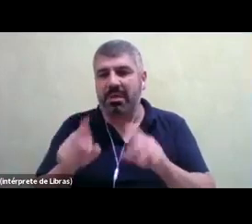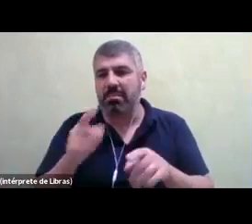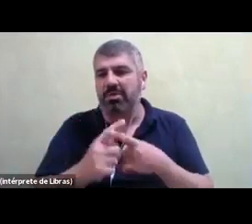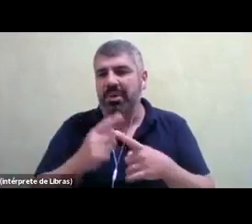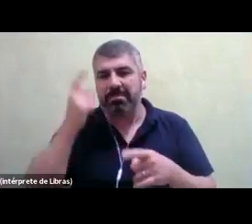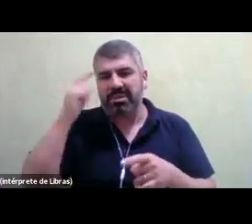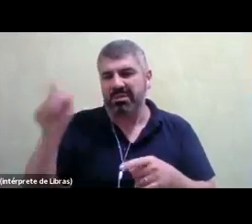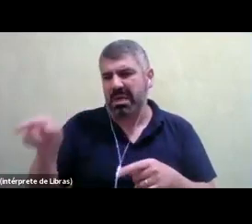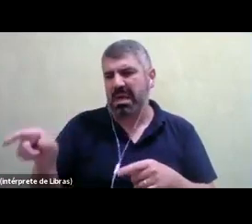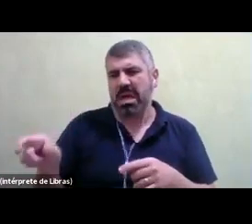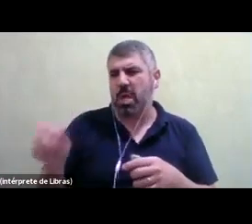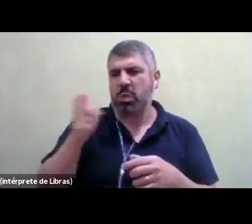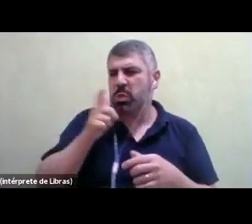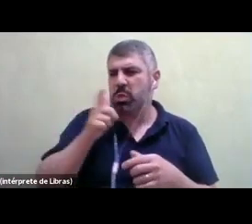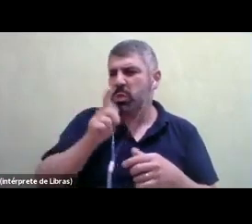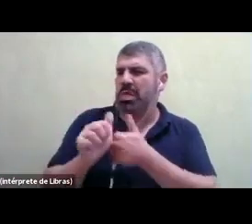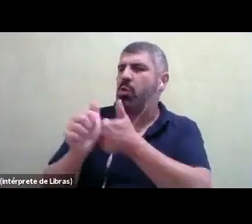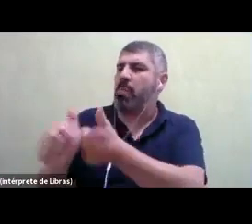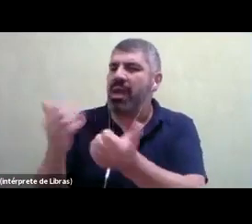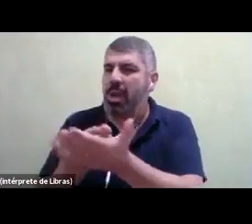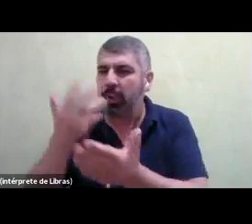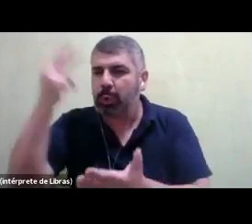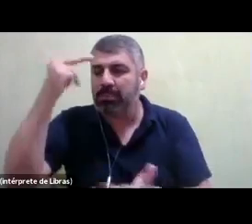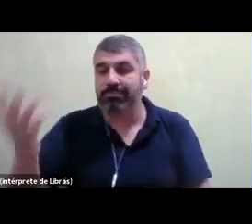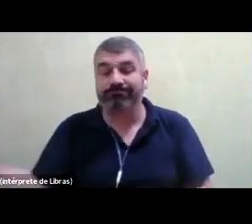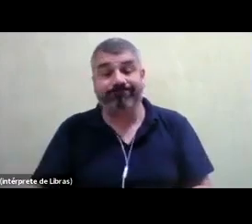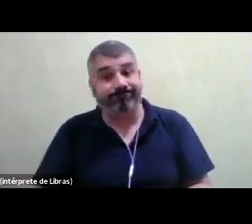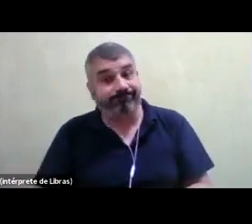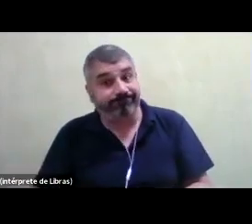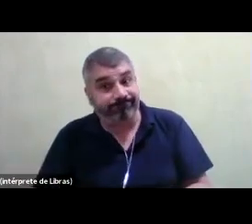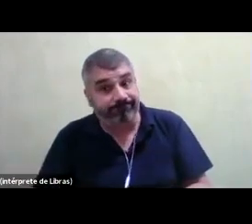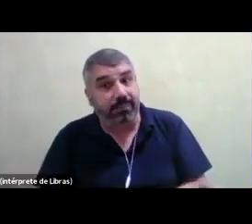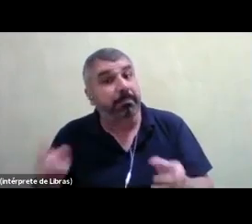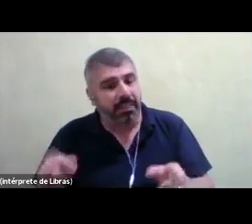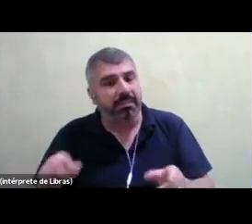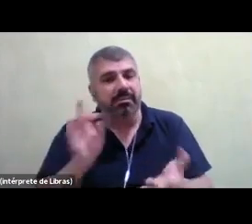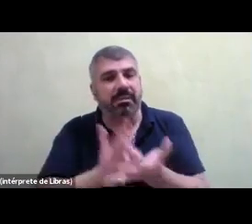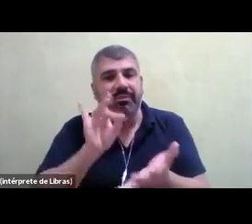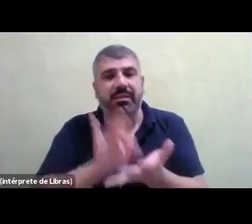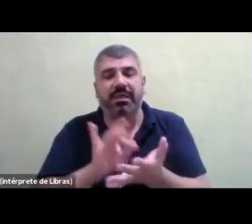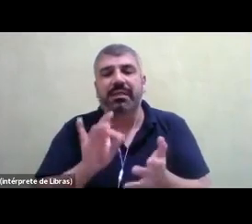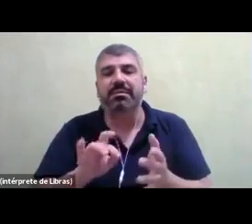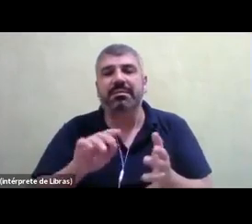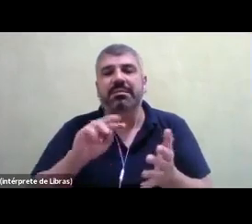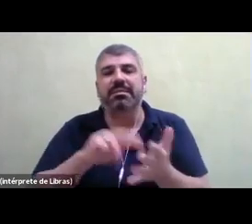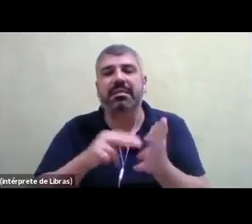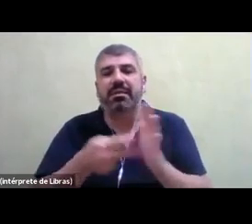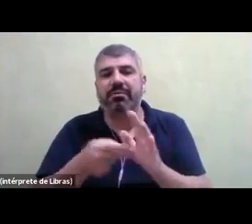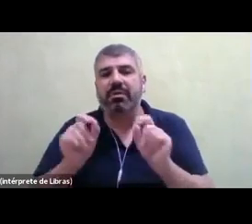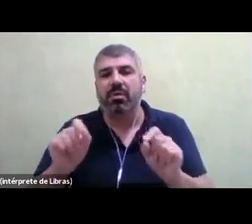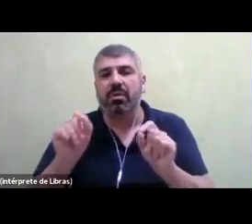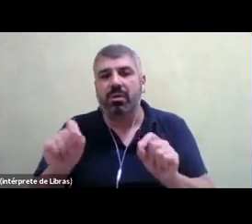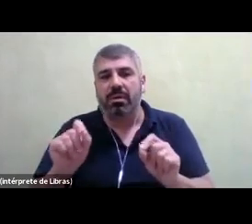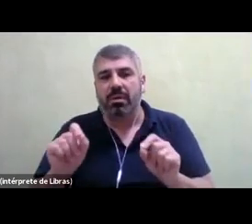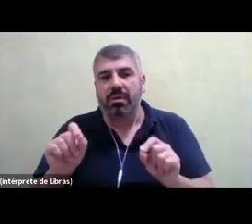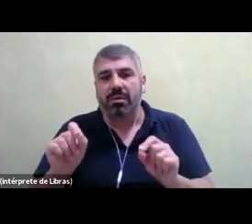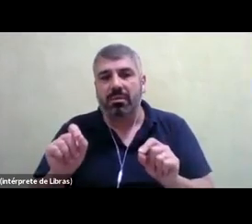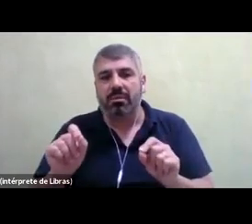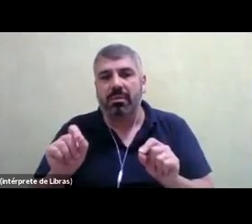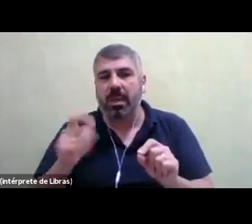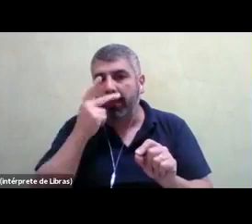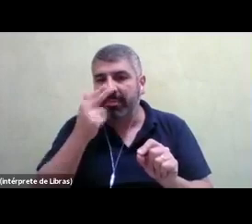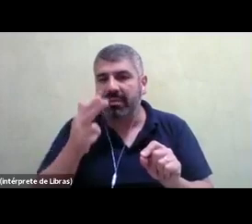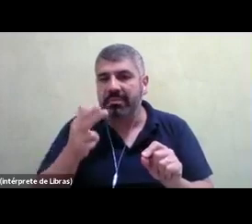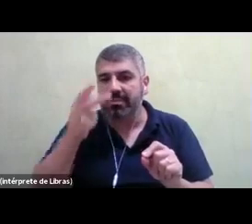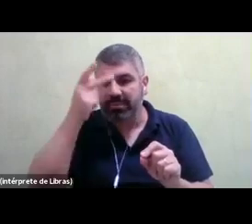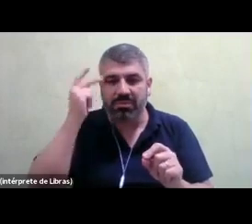dificuldades de acompanhar as aulas, né? E, na verdade, tem uma questão aí que é totalmente voltada a justamente essa invisibilização que a gente estava